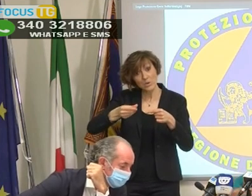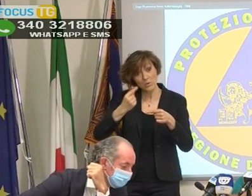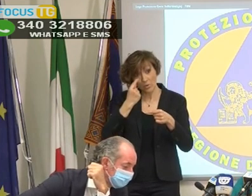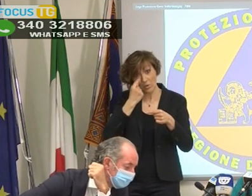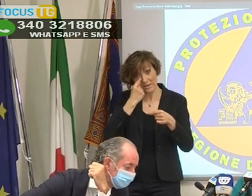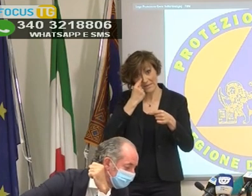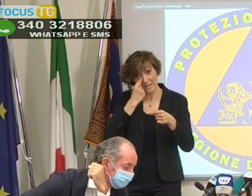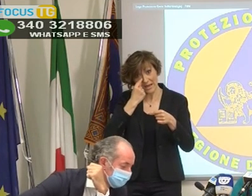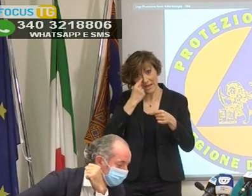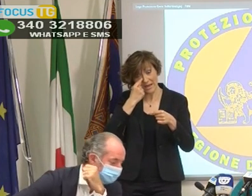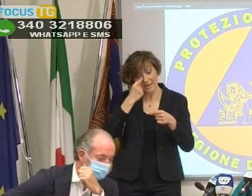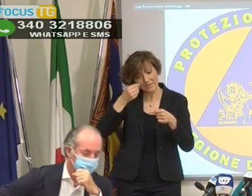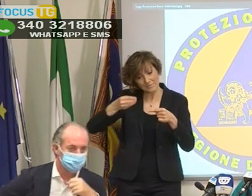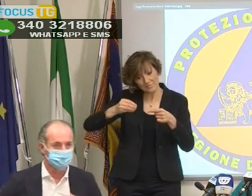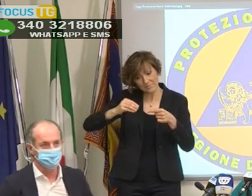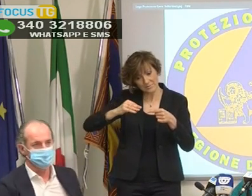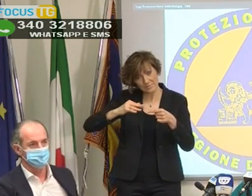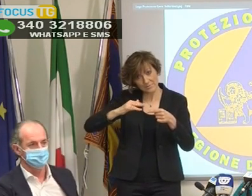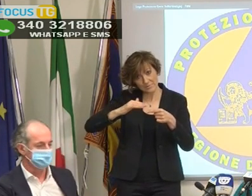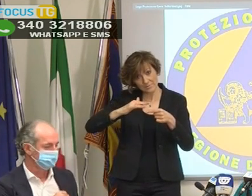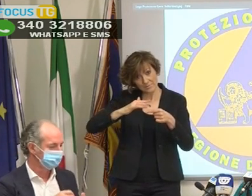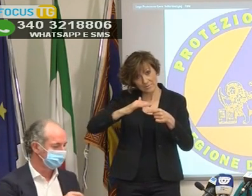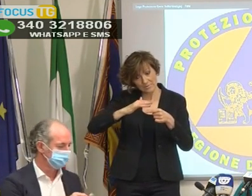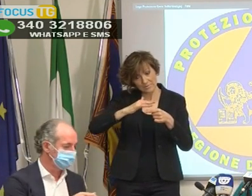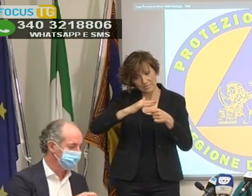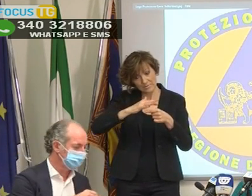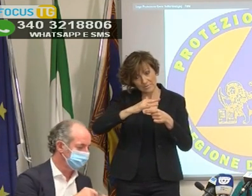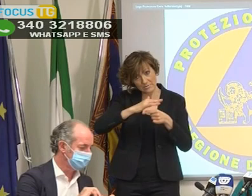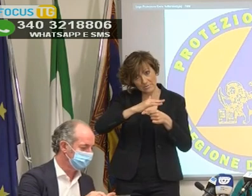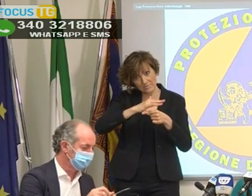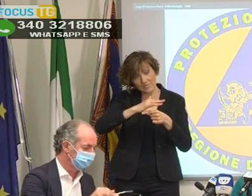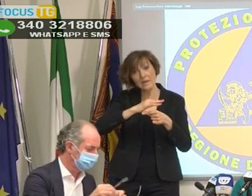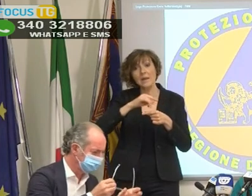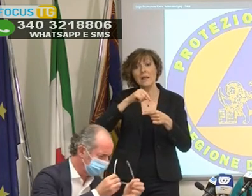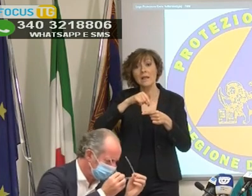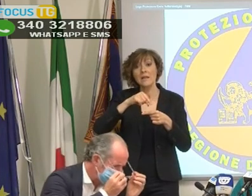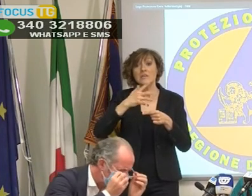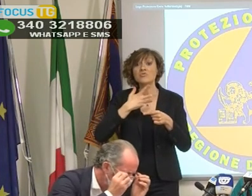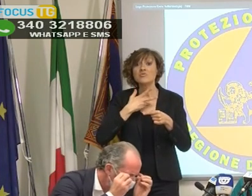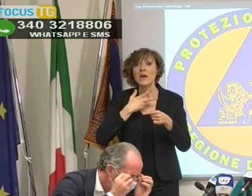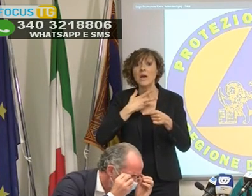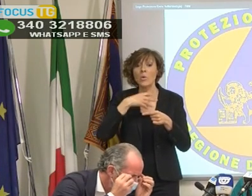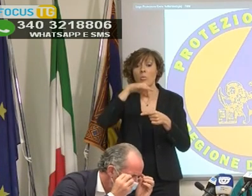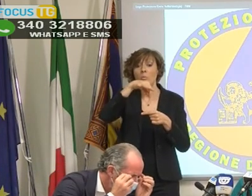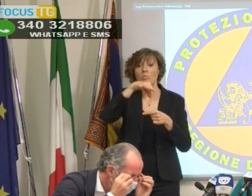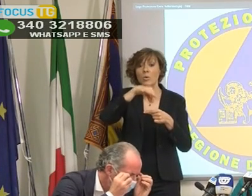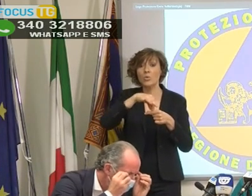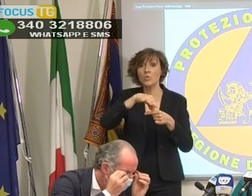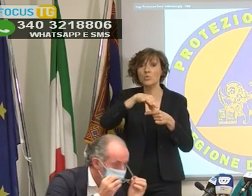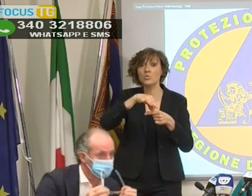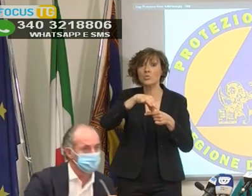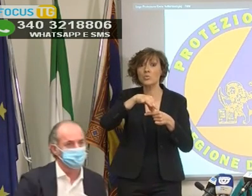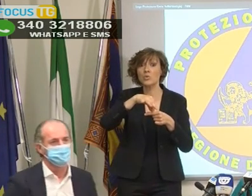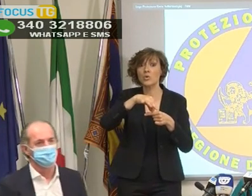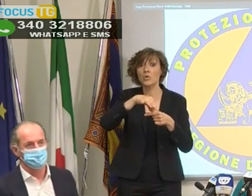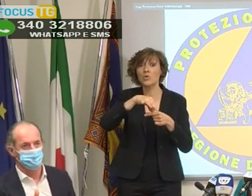nasale migra, inizia a migrare lungo la saponetta, e c'è un punto in cui sono